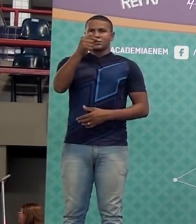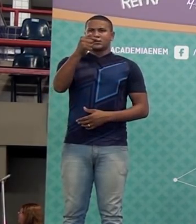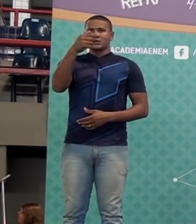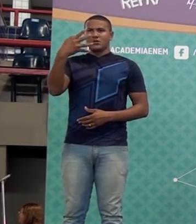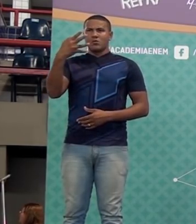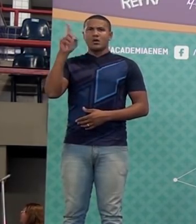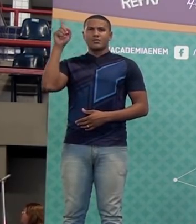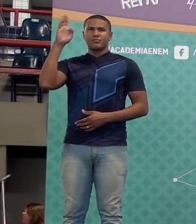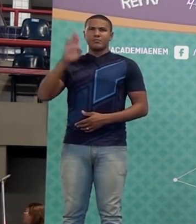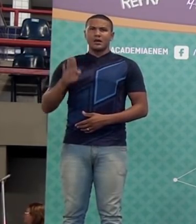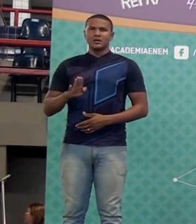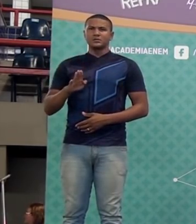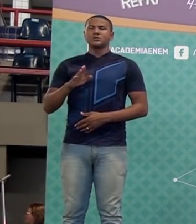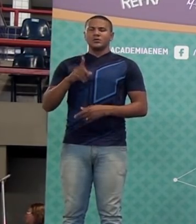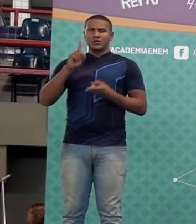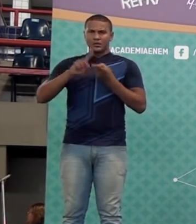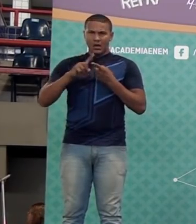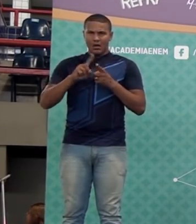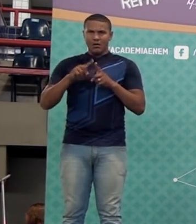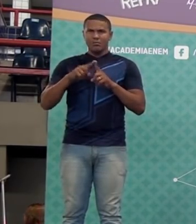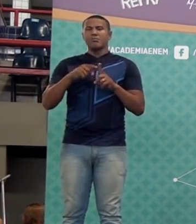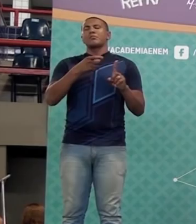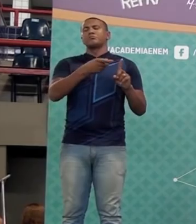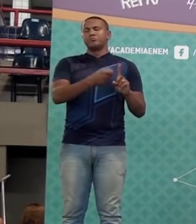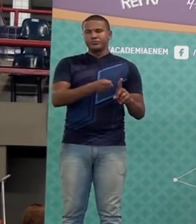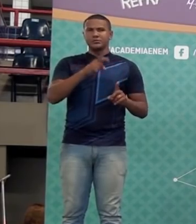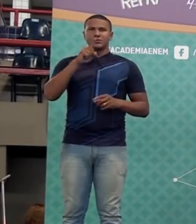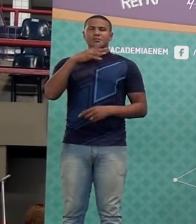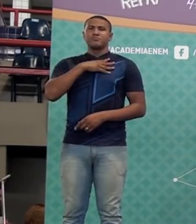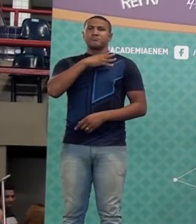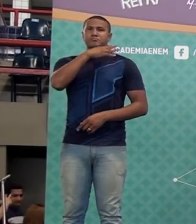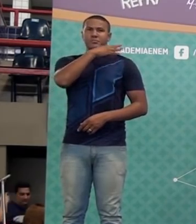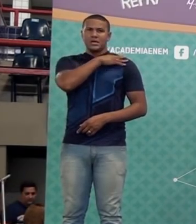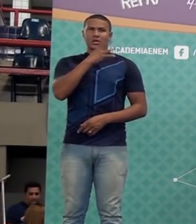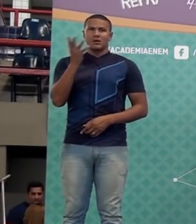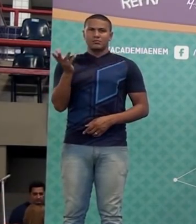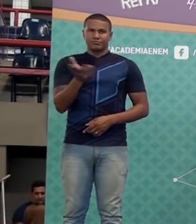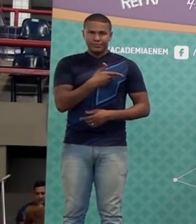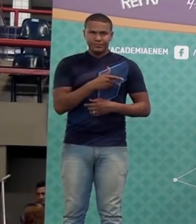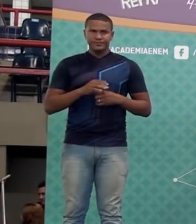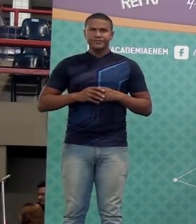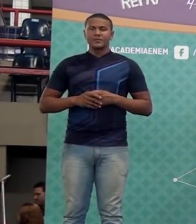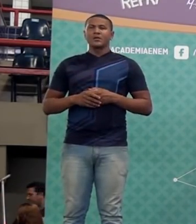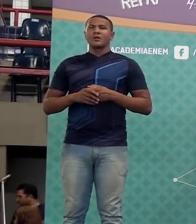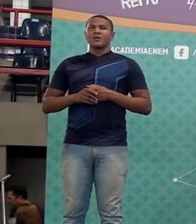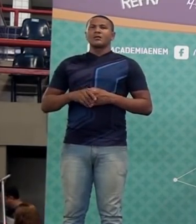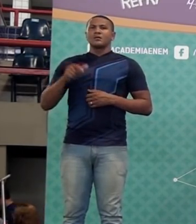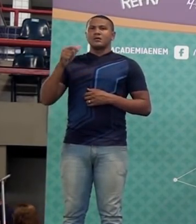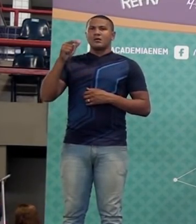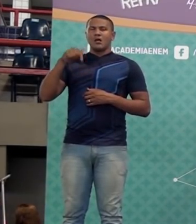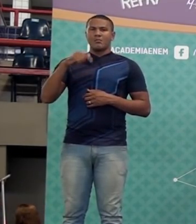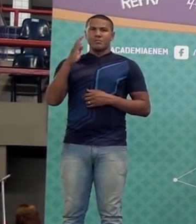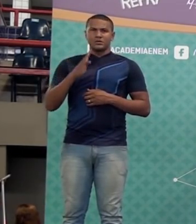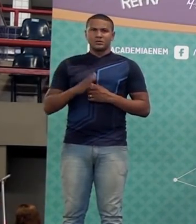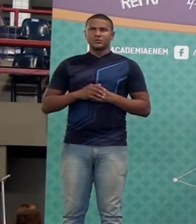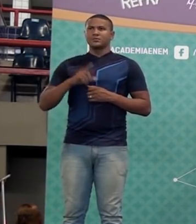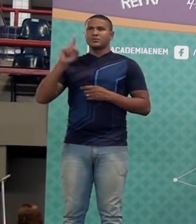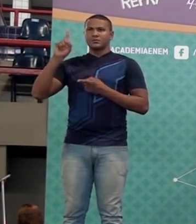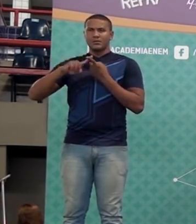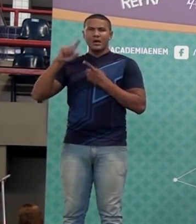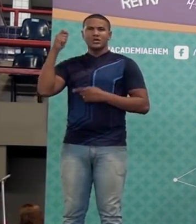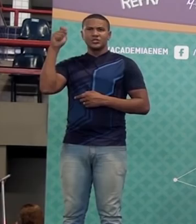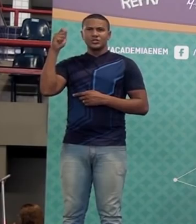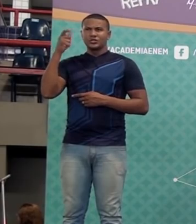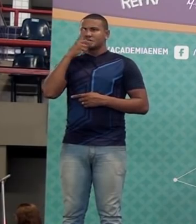Goulart. 76, golpe militar na Argentina, que derrubou a Isabelita Perón, né?